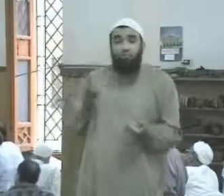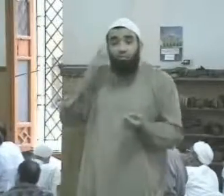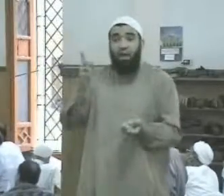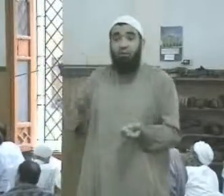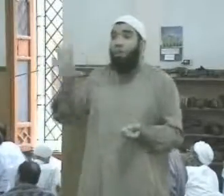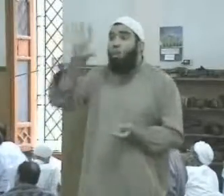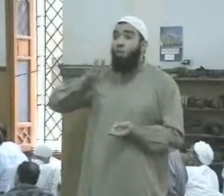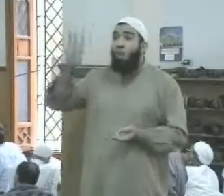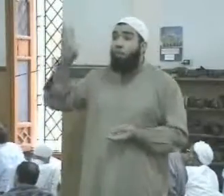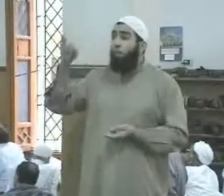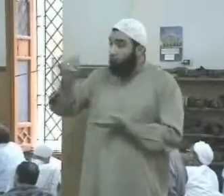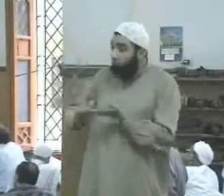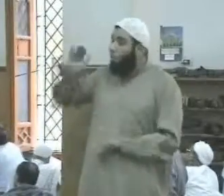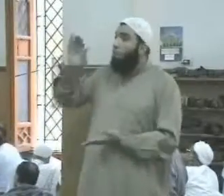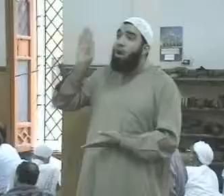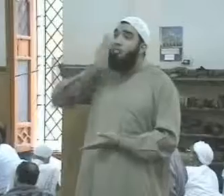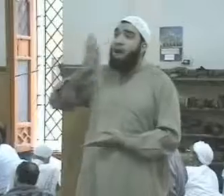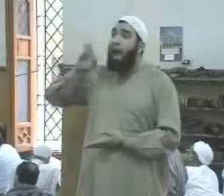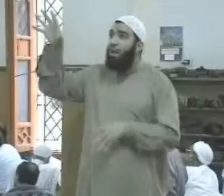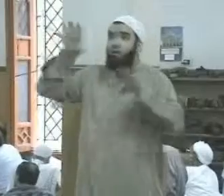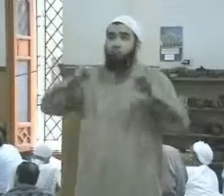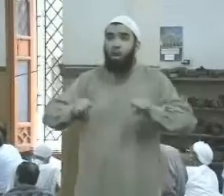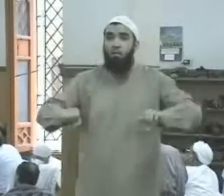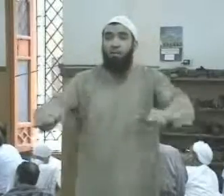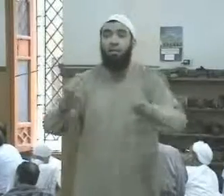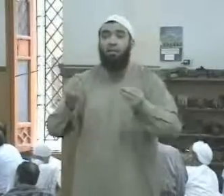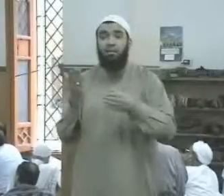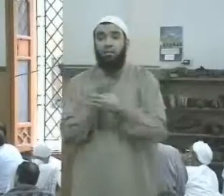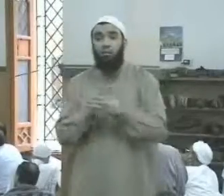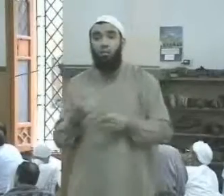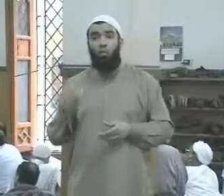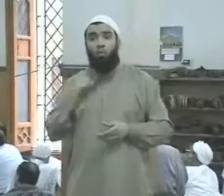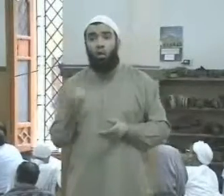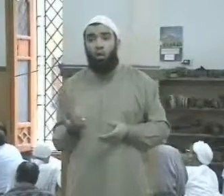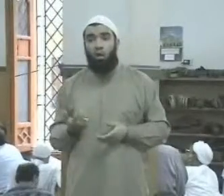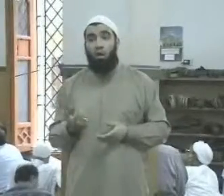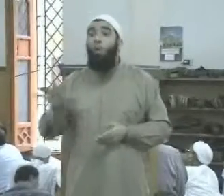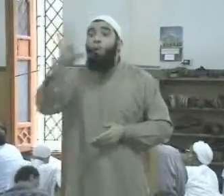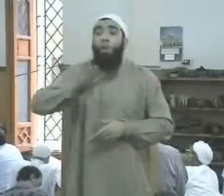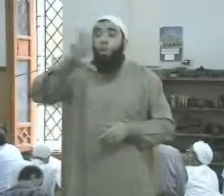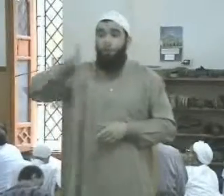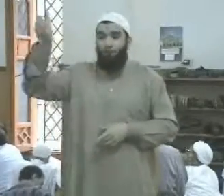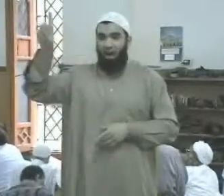التعليمية في بلادنا درجة محددة في كليات القمة؟